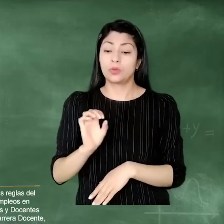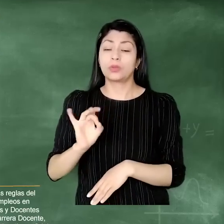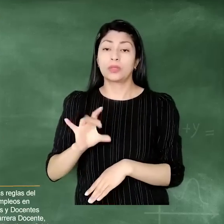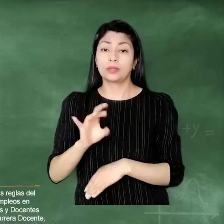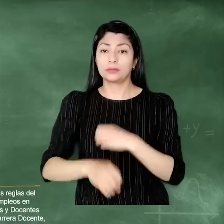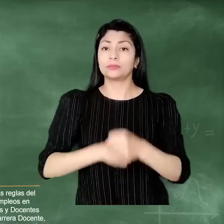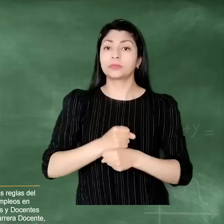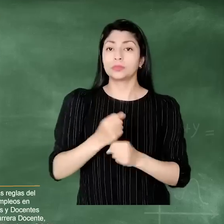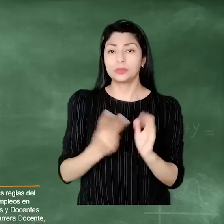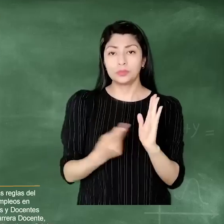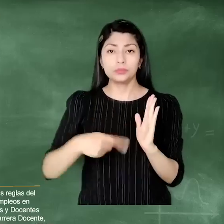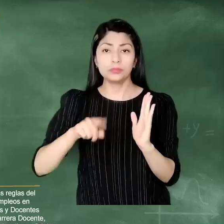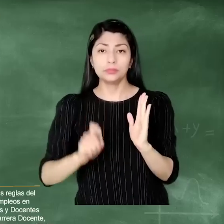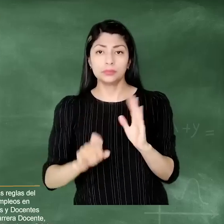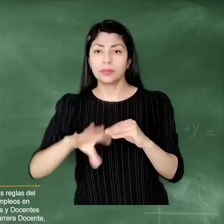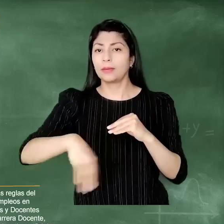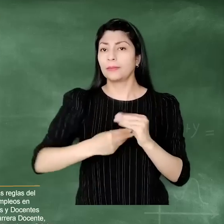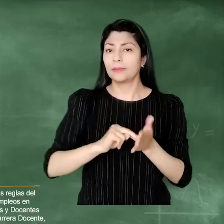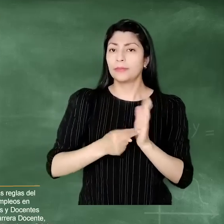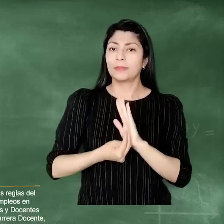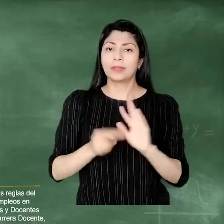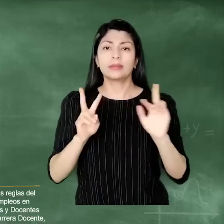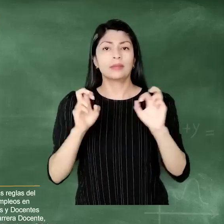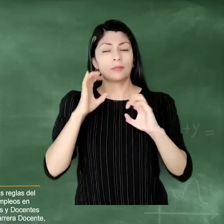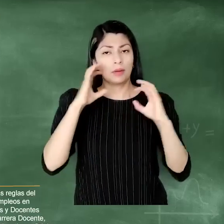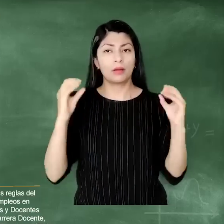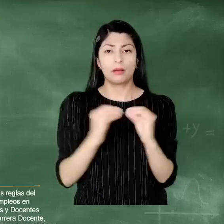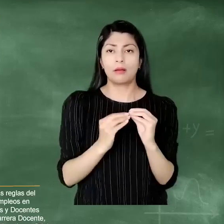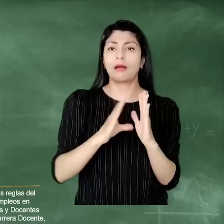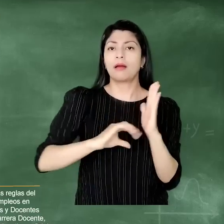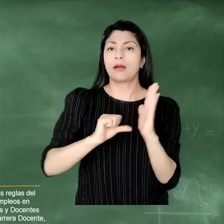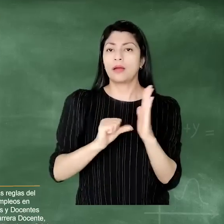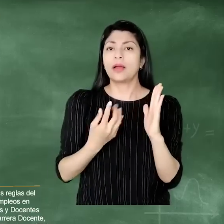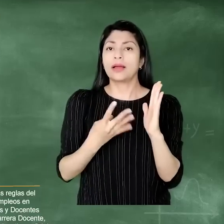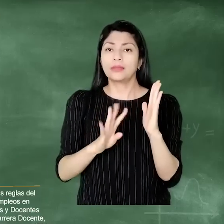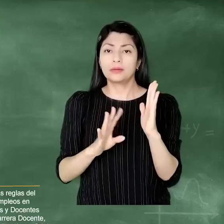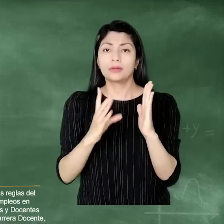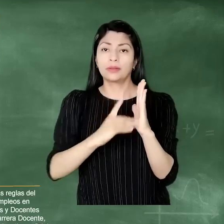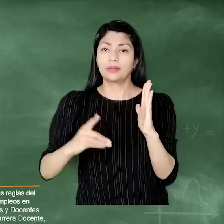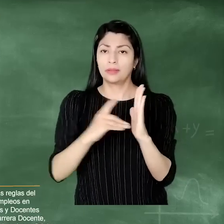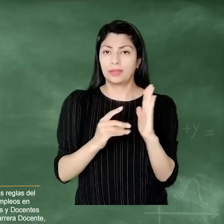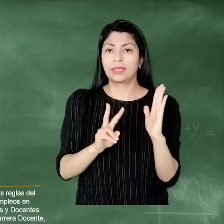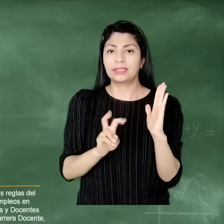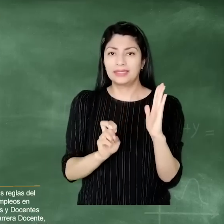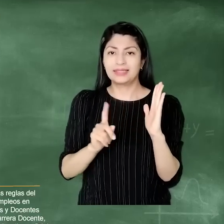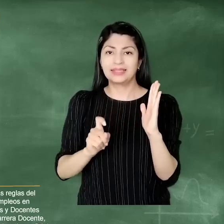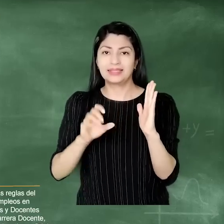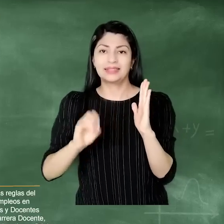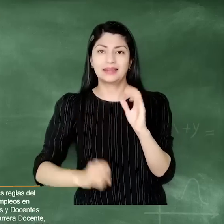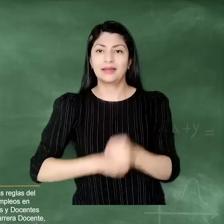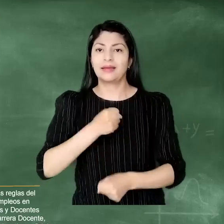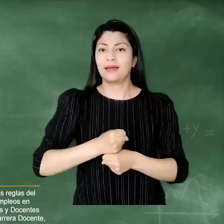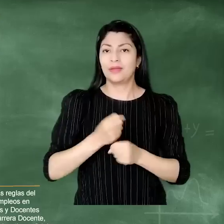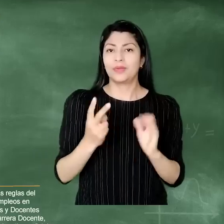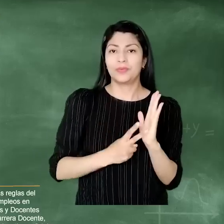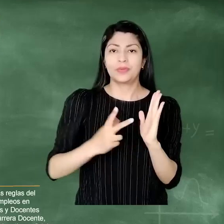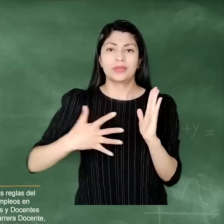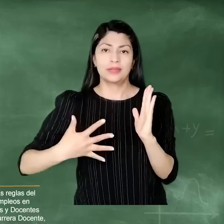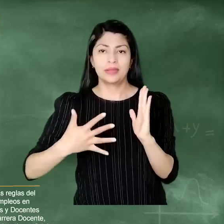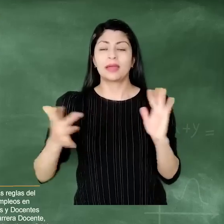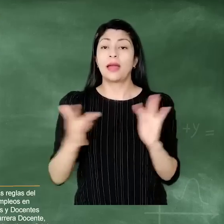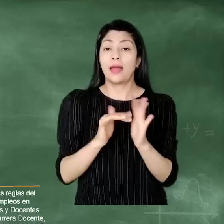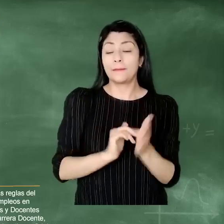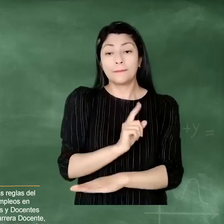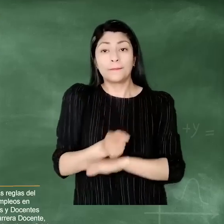Reglamentario 915 de 2016, en concordancia con el artículo 14 del Decreto Ley 760